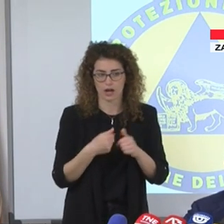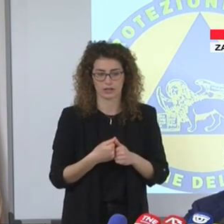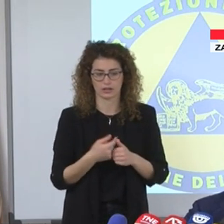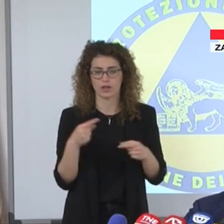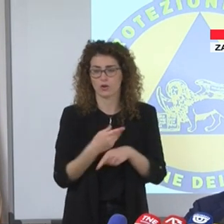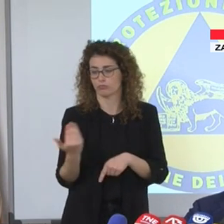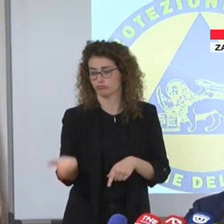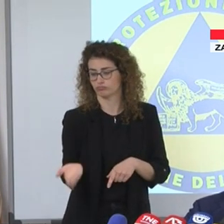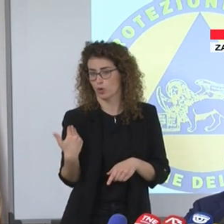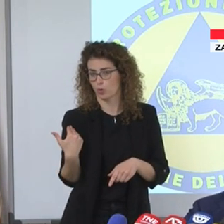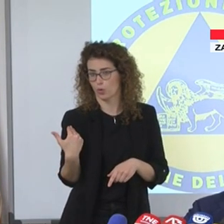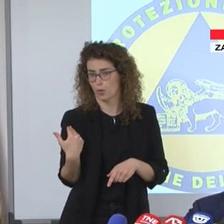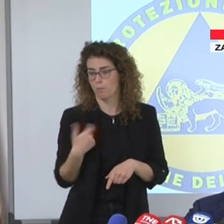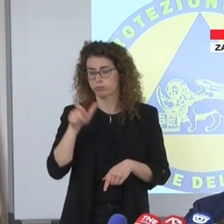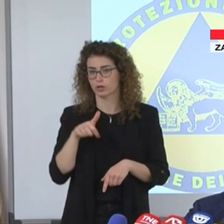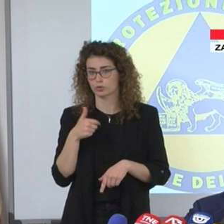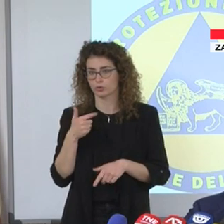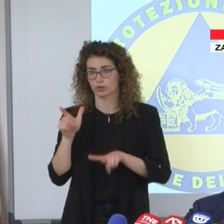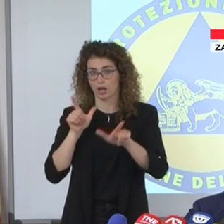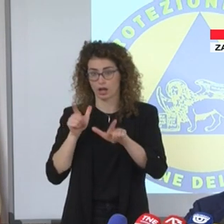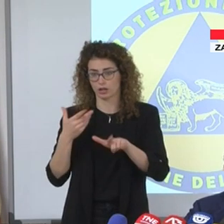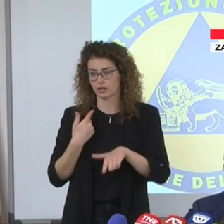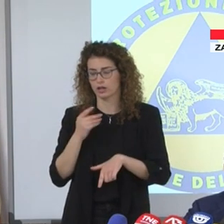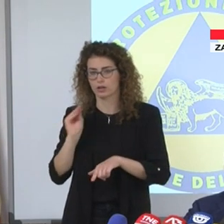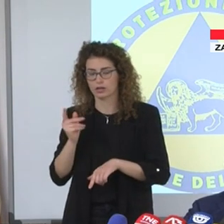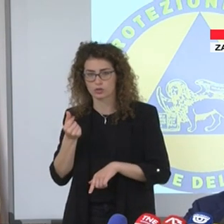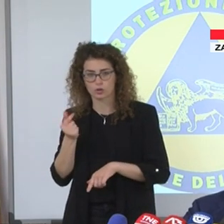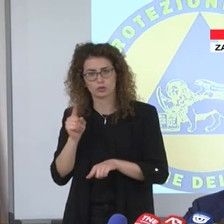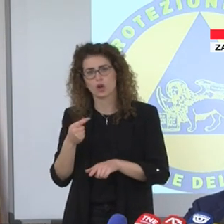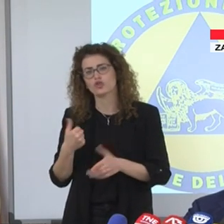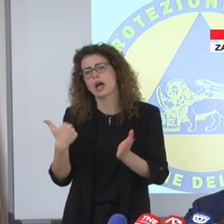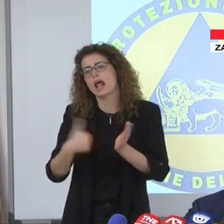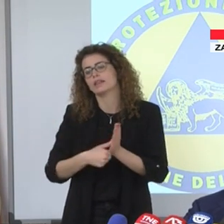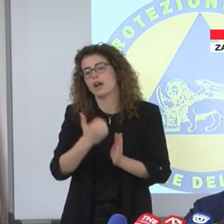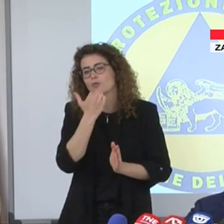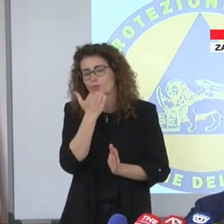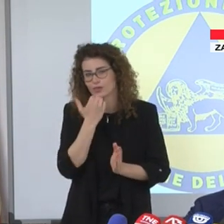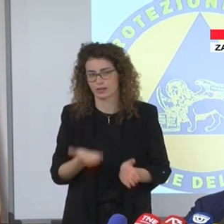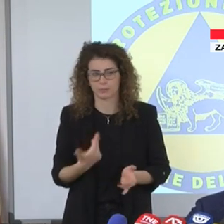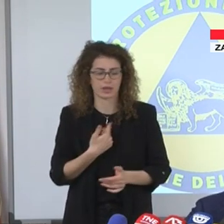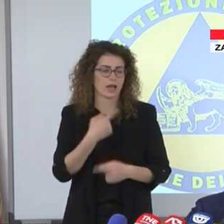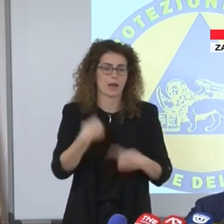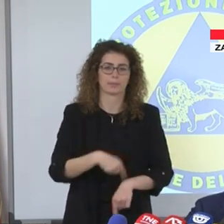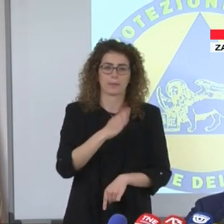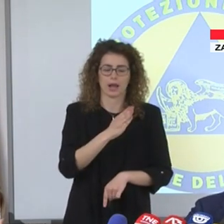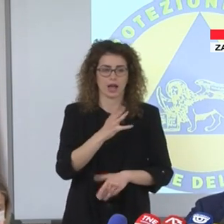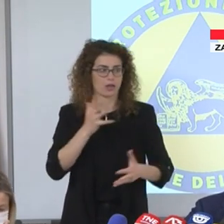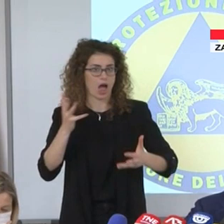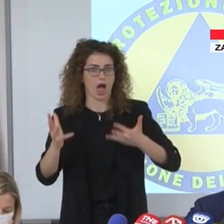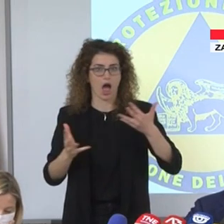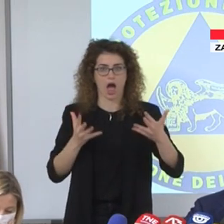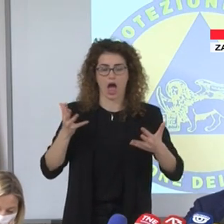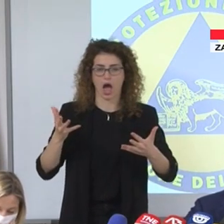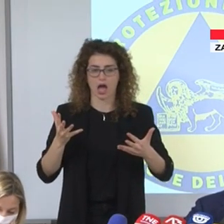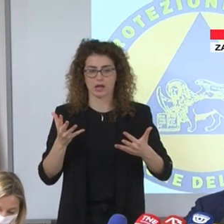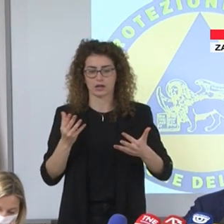un'altra persona che mi aveva diffamato, non ho chiesto soldi, mi ha fatto una lettera di scusa. Era Balasso, invece di agitarsi tanto e